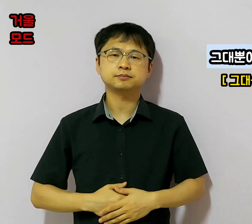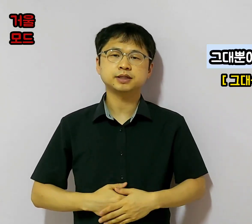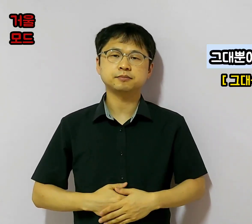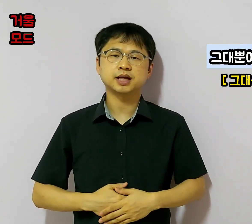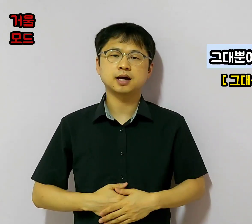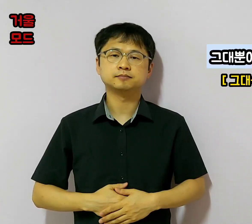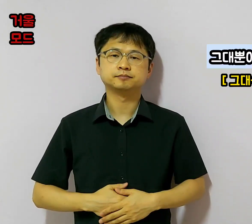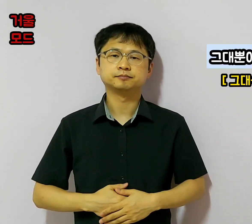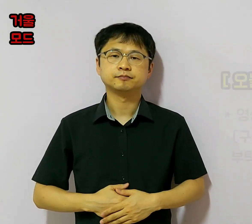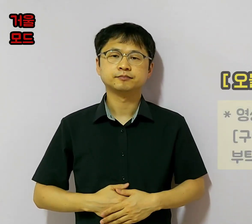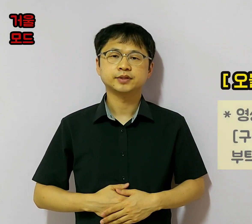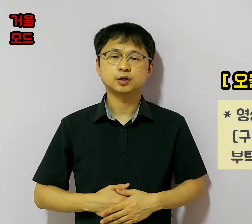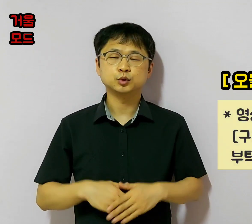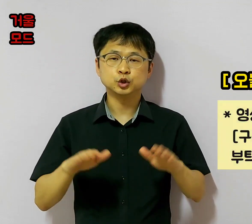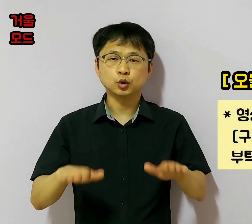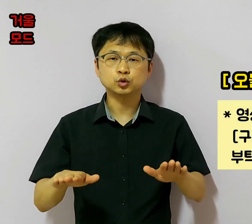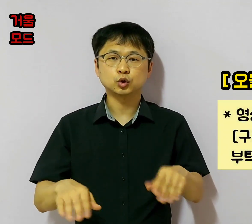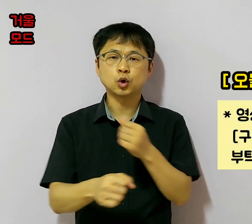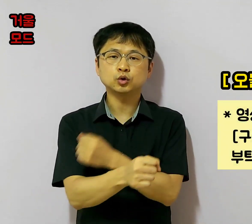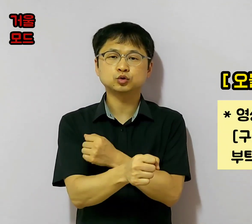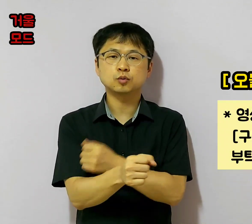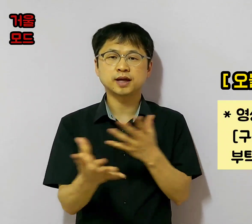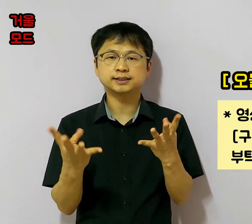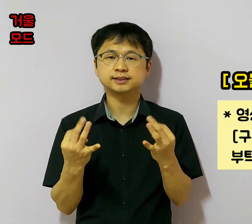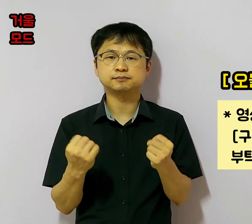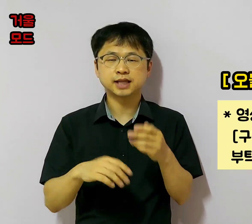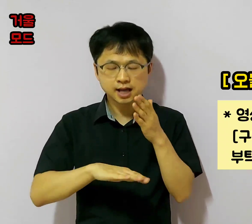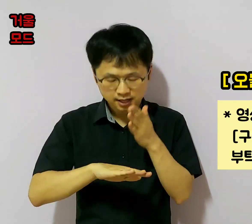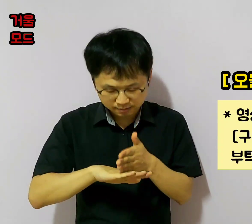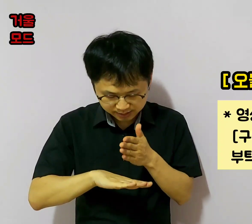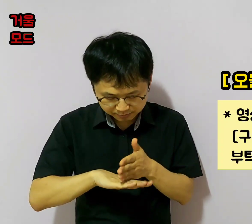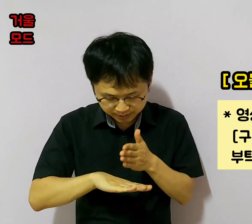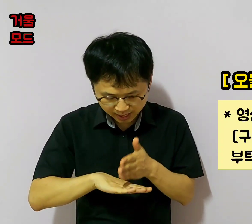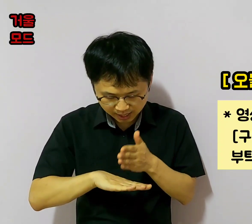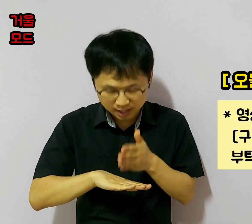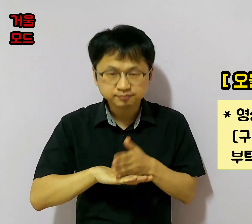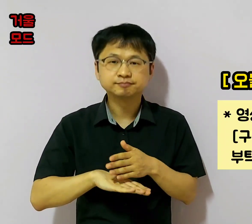이렇게 표현하시면 됩니다. 여러분 오늘도 수고 많으셨습니다. 감사합니다.